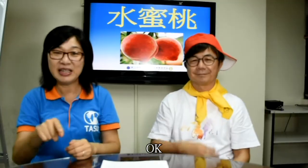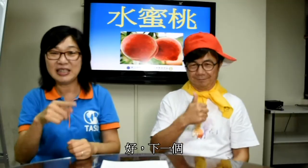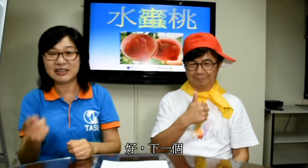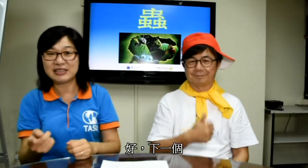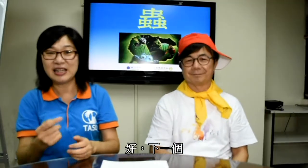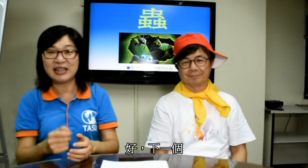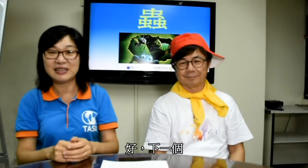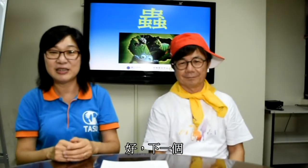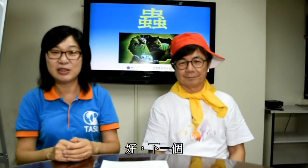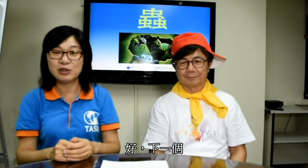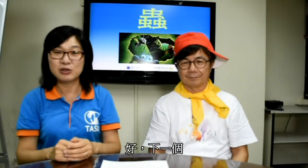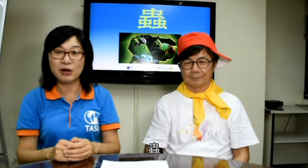好，下一个虫，